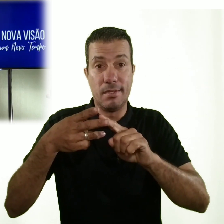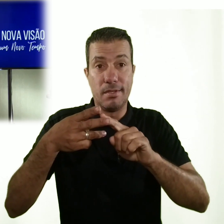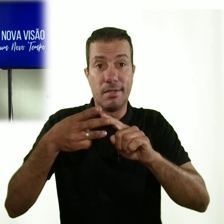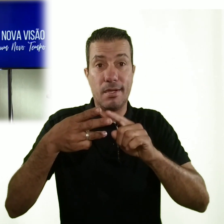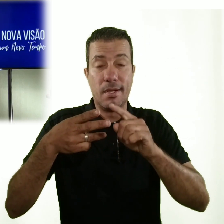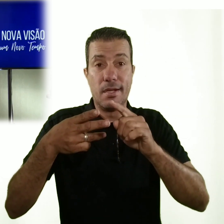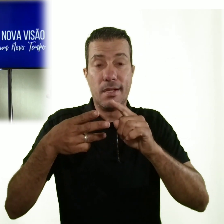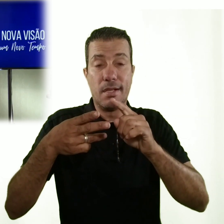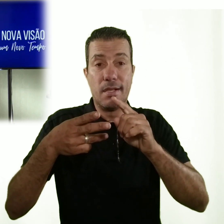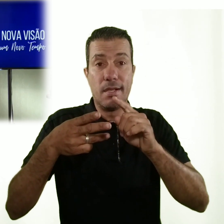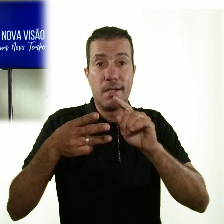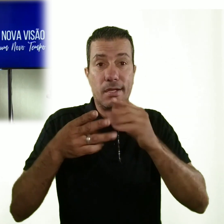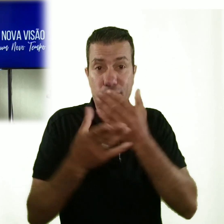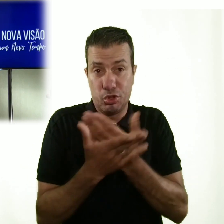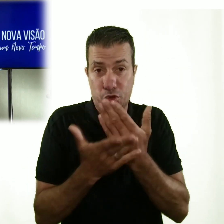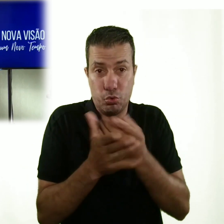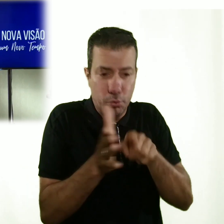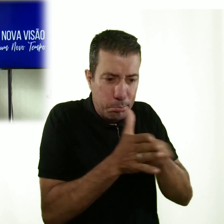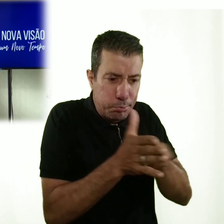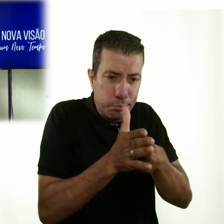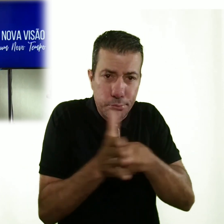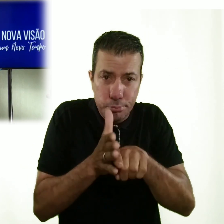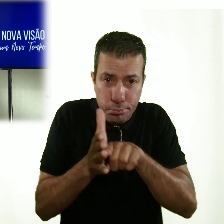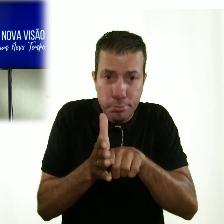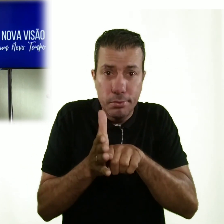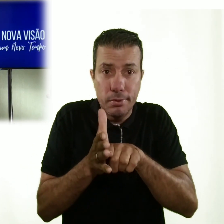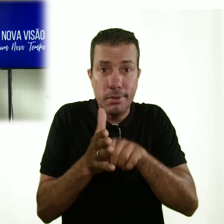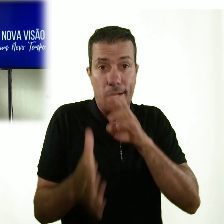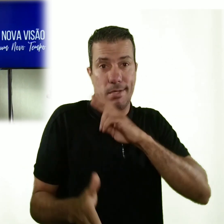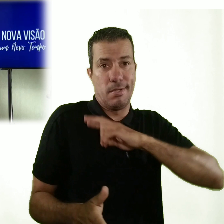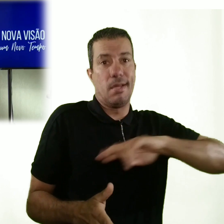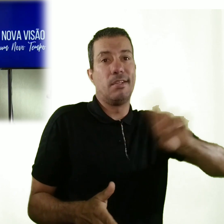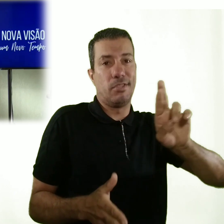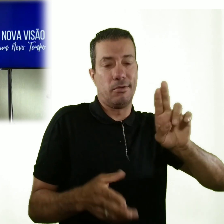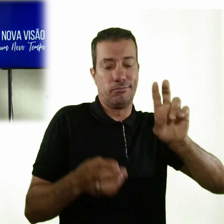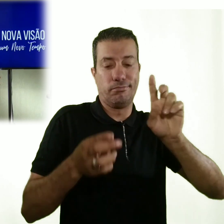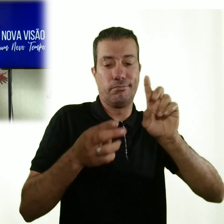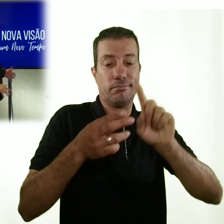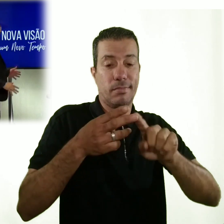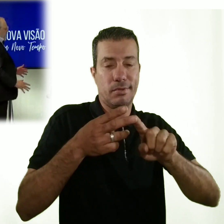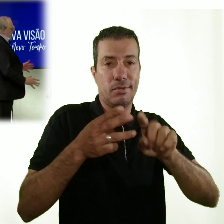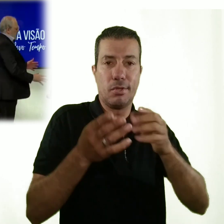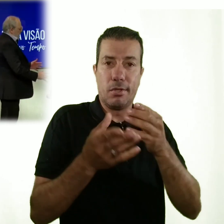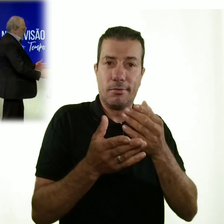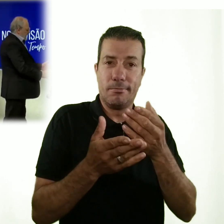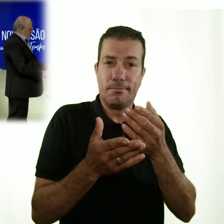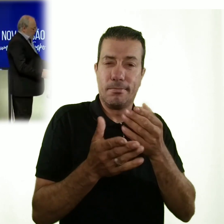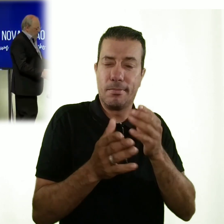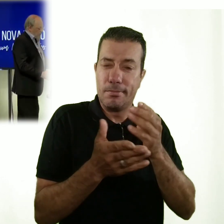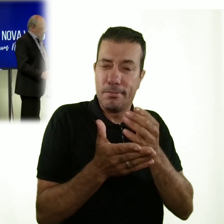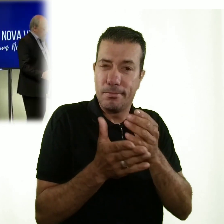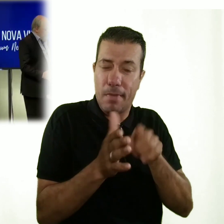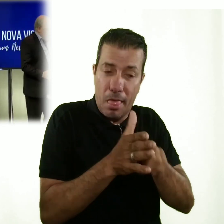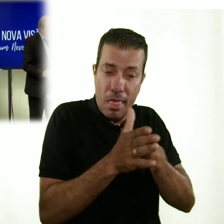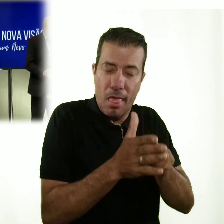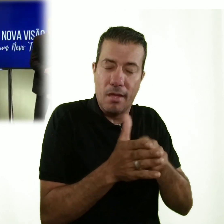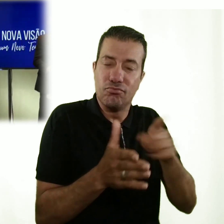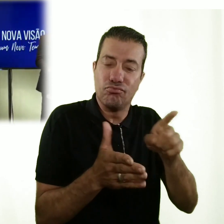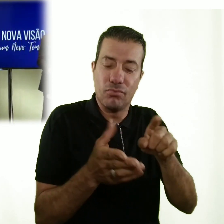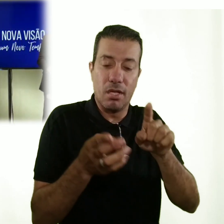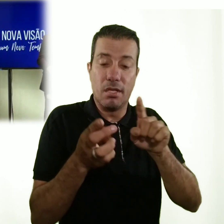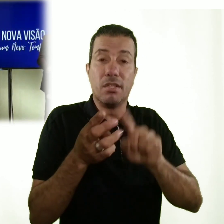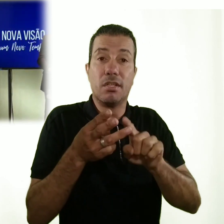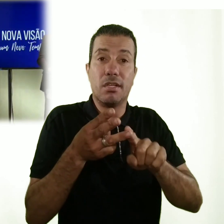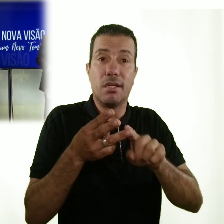e o prisma da religião. O prisma da filosofia, eu tenho aqui, queria que vocês dessem um